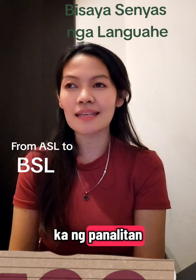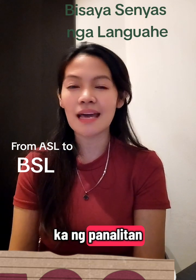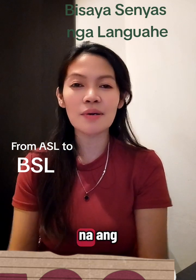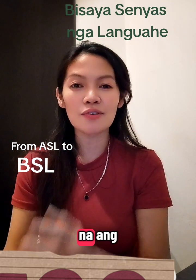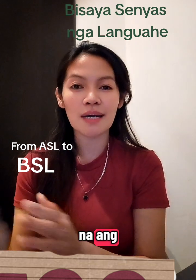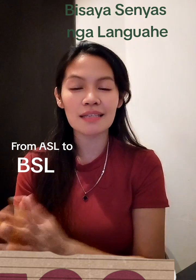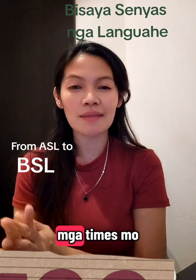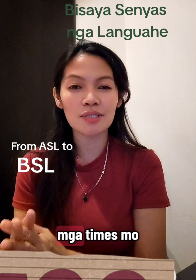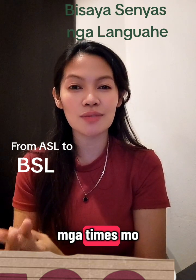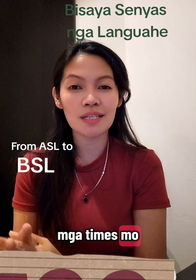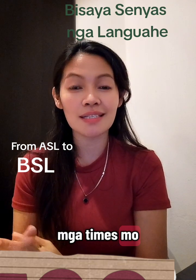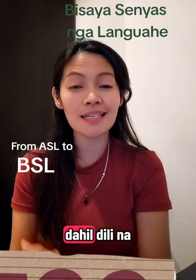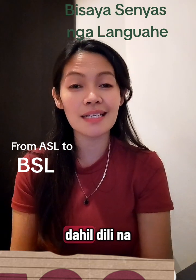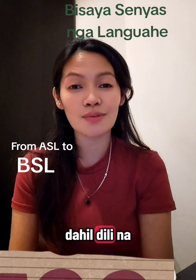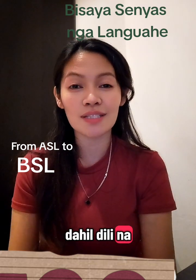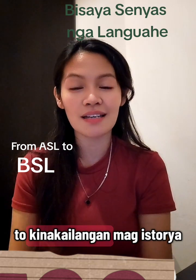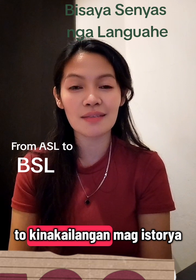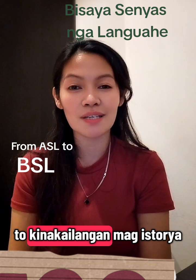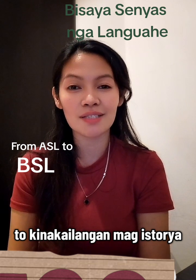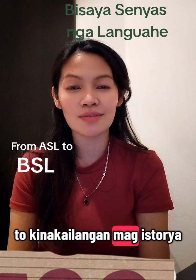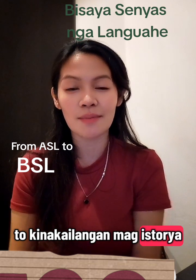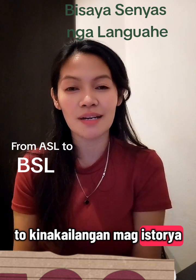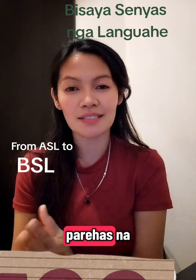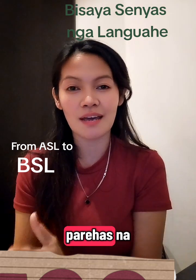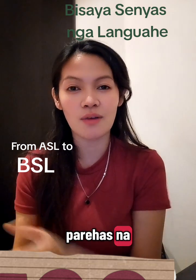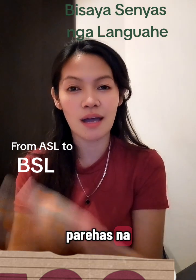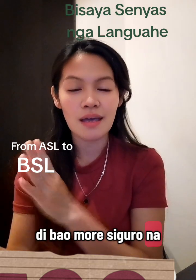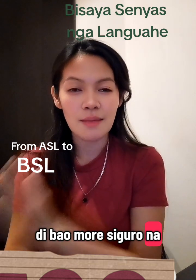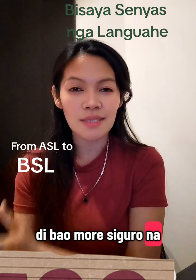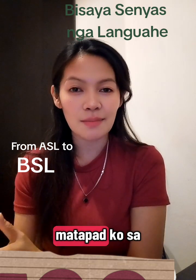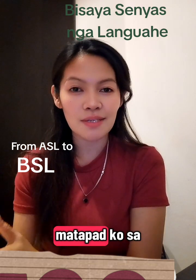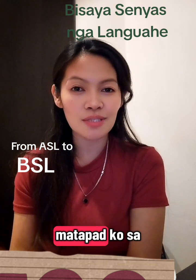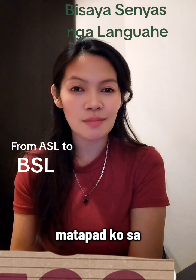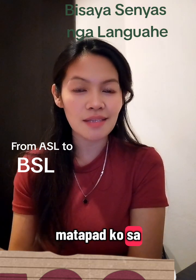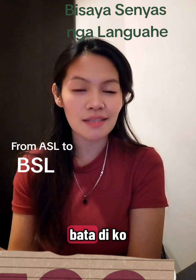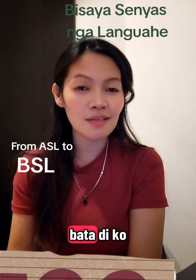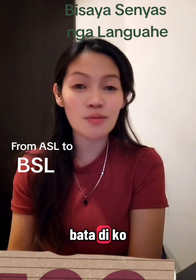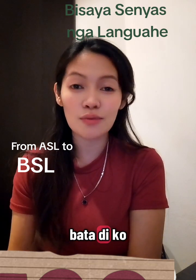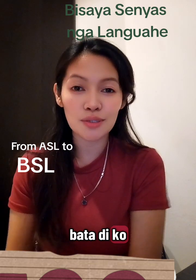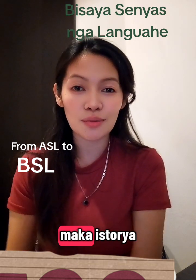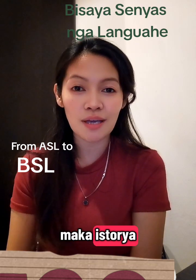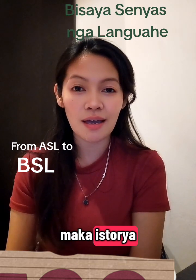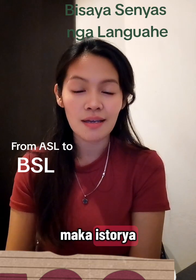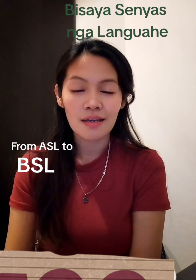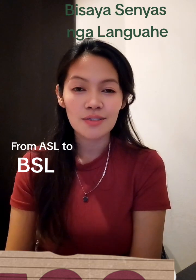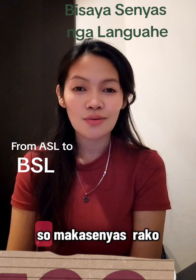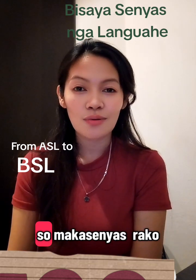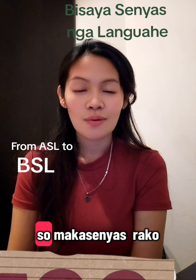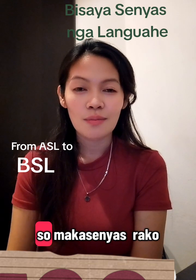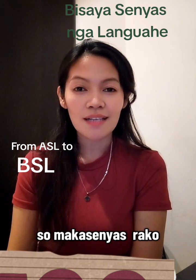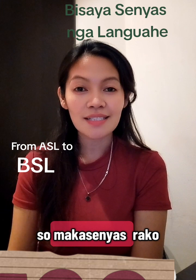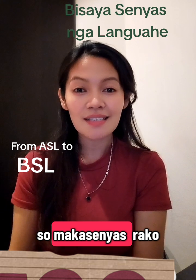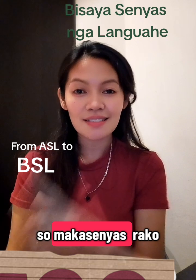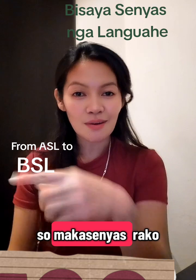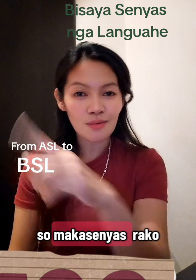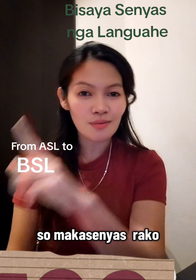na magoy mga times no dili na to kinahanglan mag-istorya, parehas na ako nga matapad ko sa bata di ko mo istorya. So makasinyas ra ko